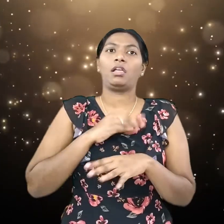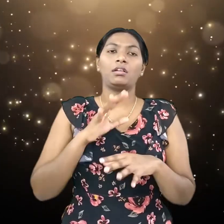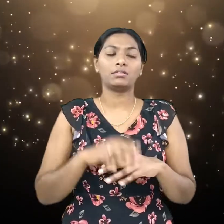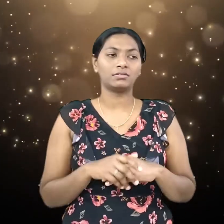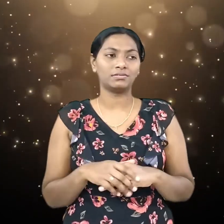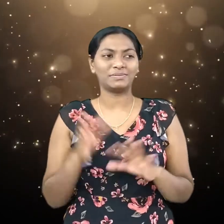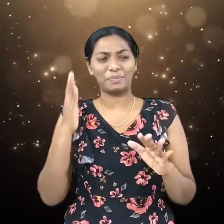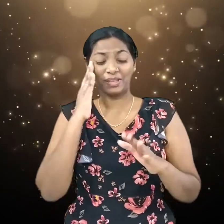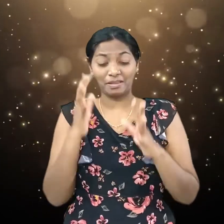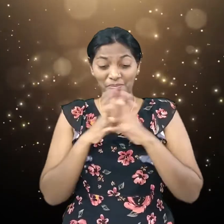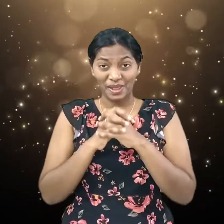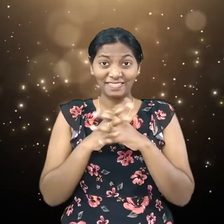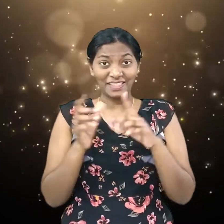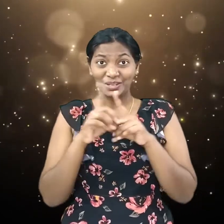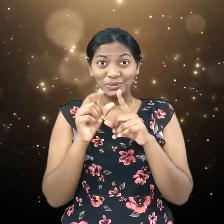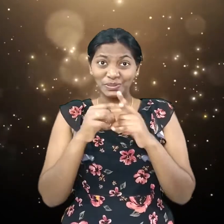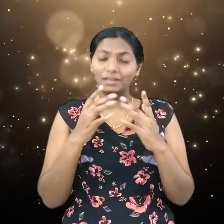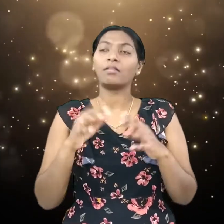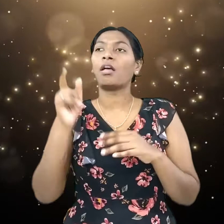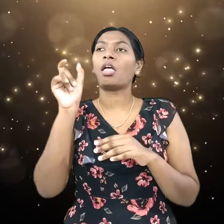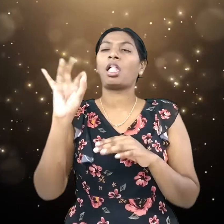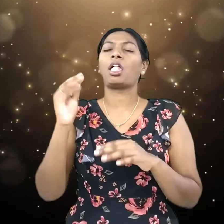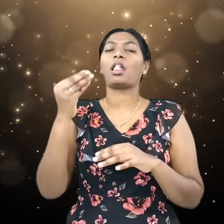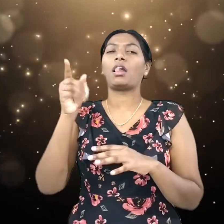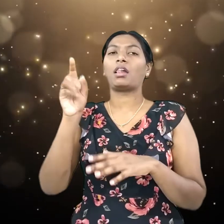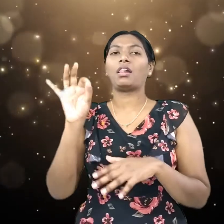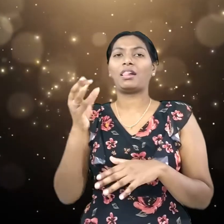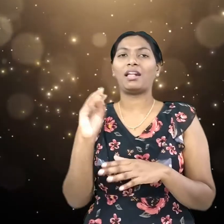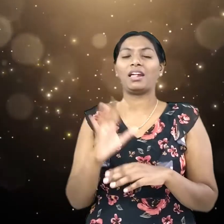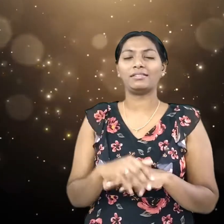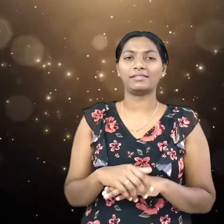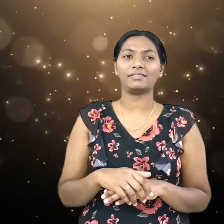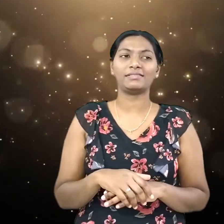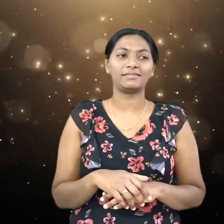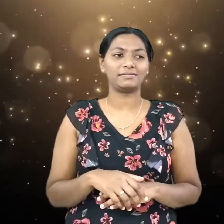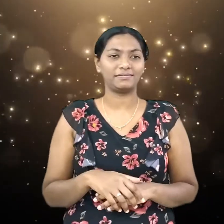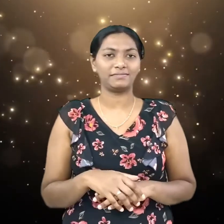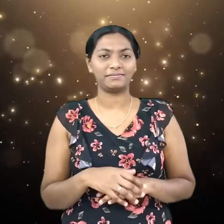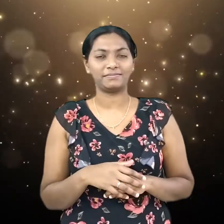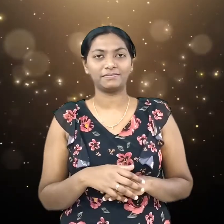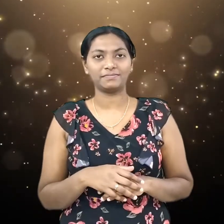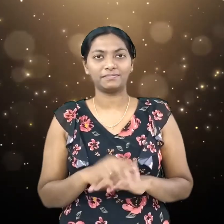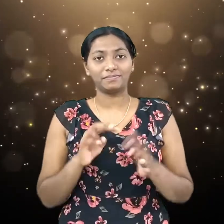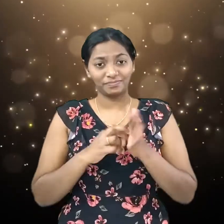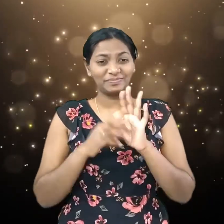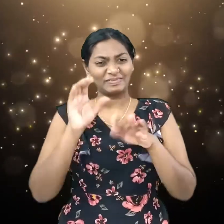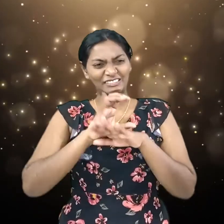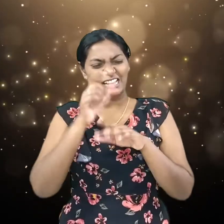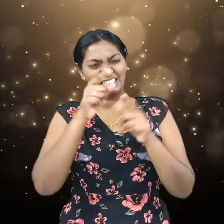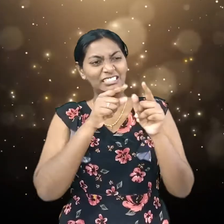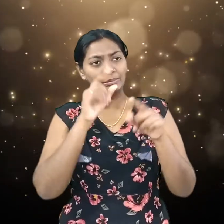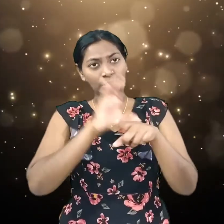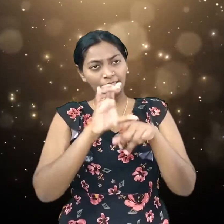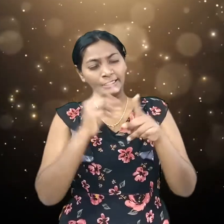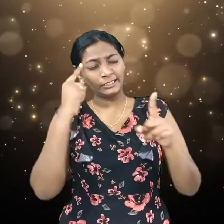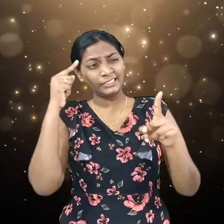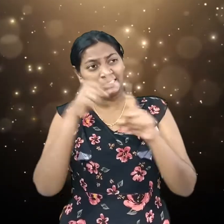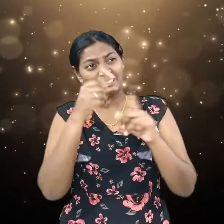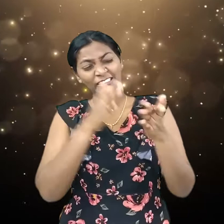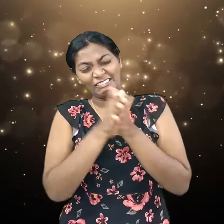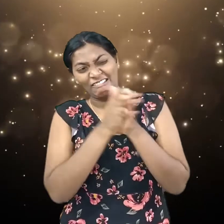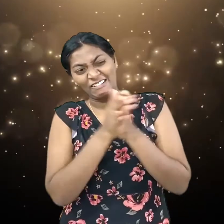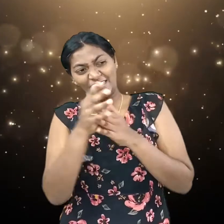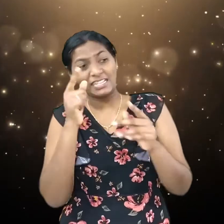है। इसलिए तो चर्च के पीछे पड़े हाथ धो के, क्योंकि उन्हें पता अगर चर्च प्रार्थना करेगा उनकी सारी योजनाएं क्या हो जाएंगी?